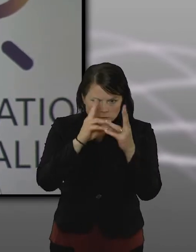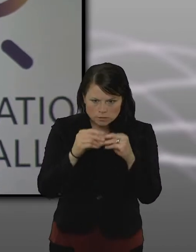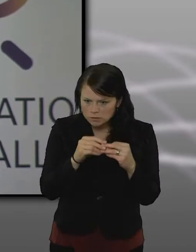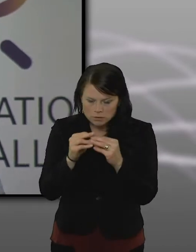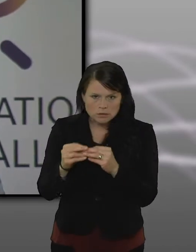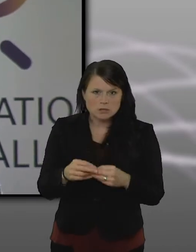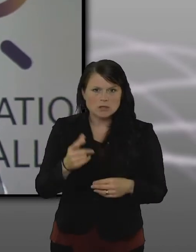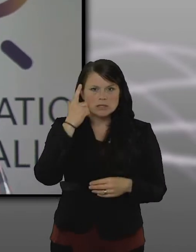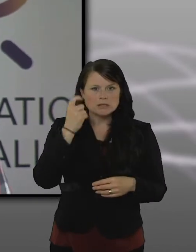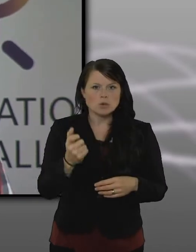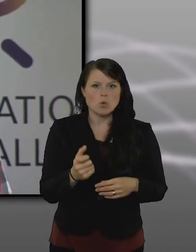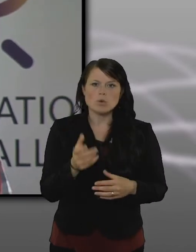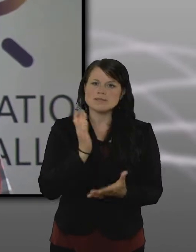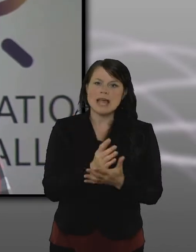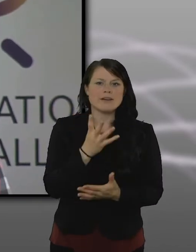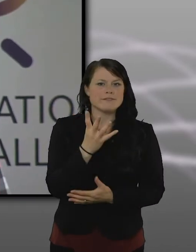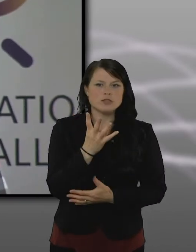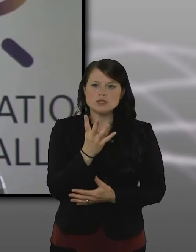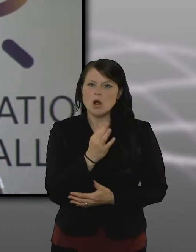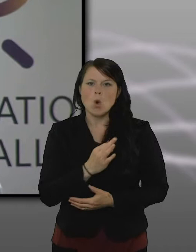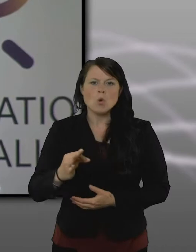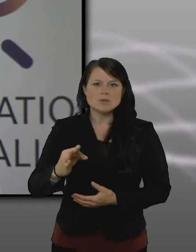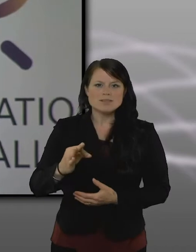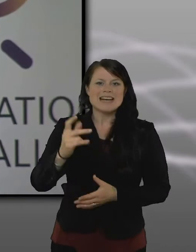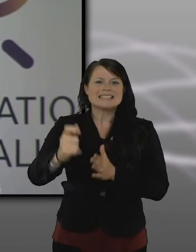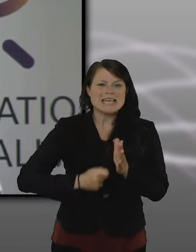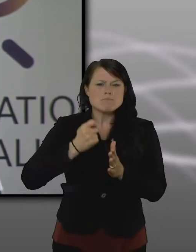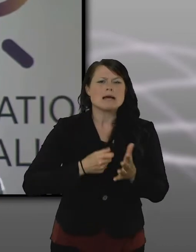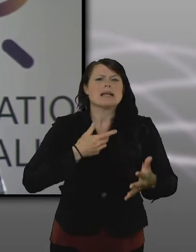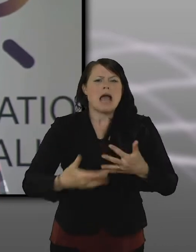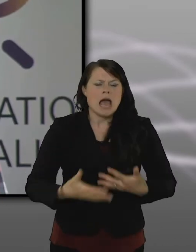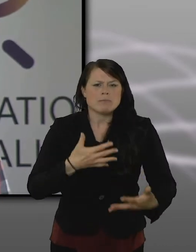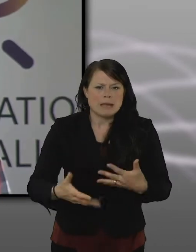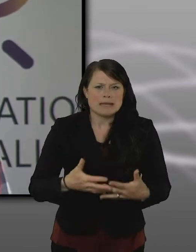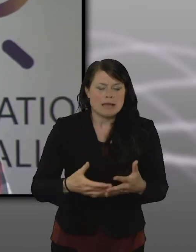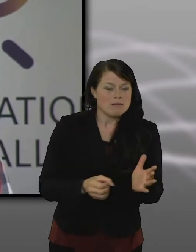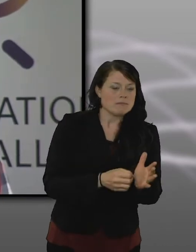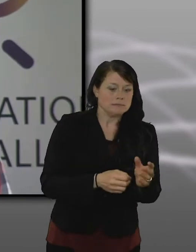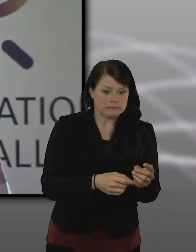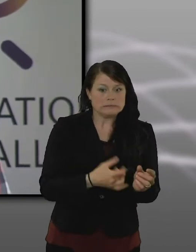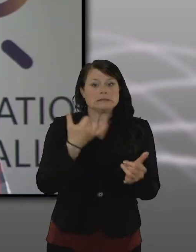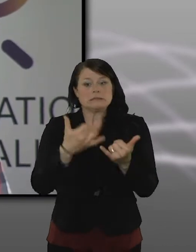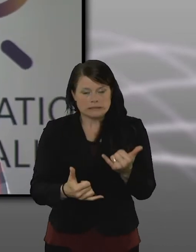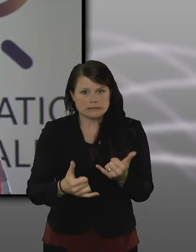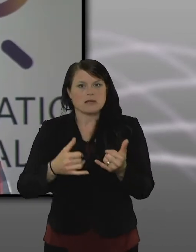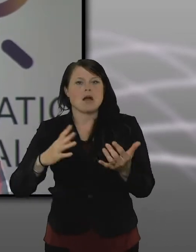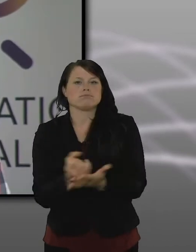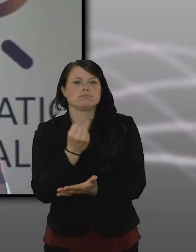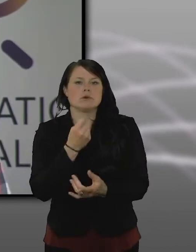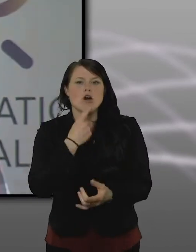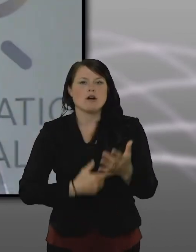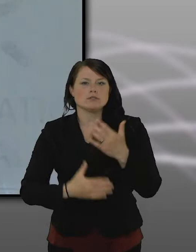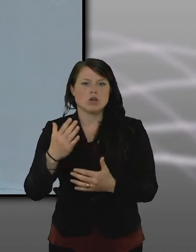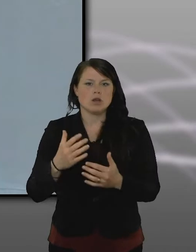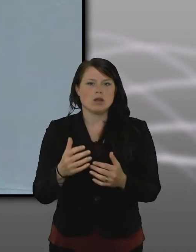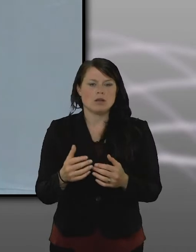är 400 timmars arbete som ligger bakom att få till sådana avtal. Just bara det avtalet. Vi har fortfarande inte fått ihop